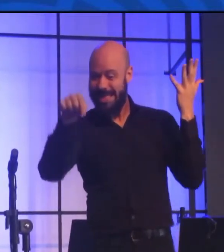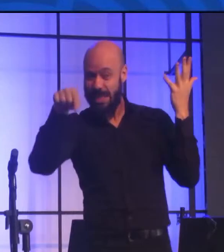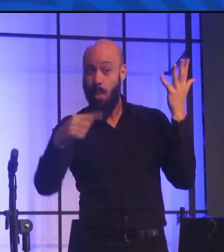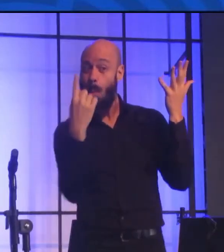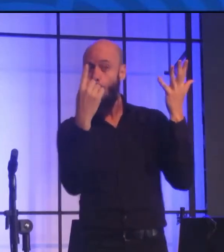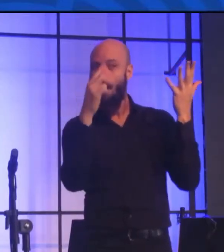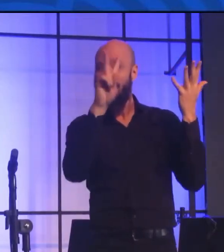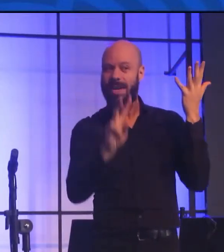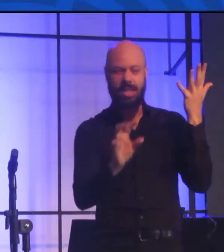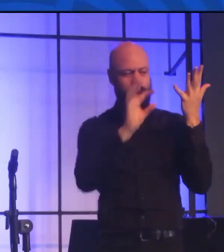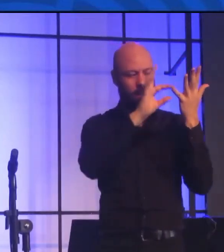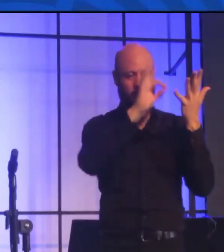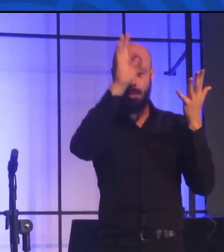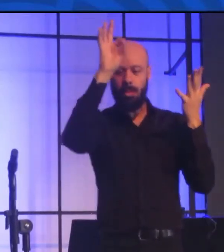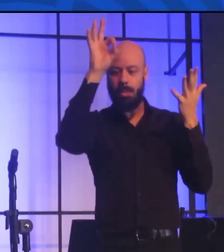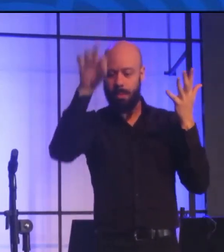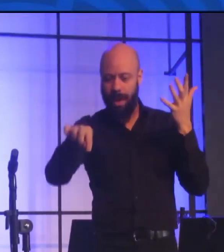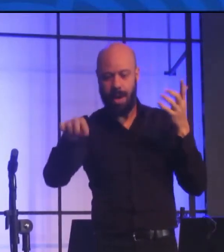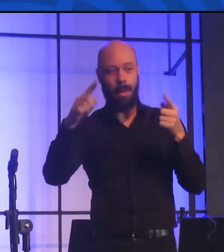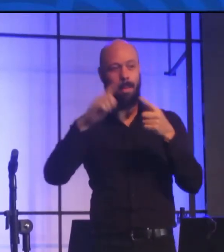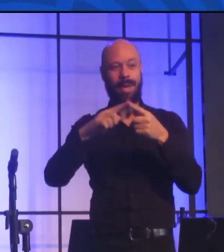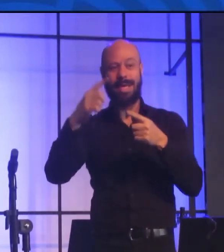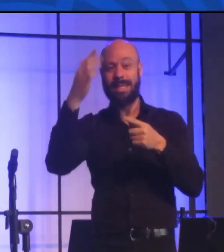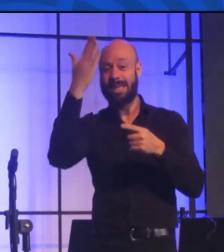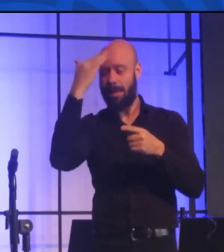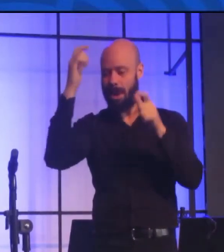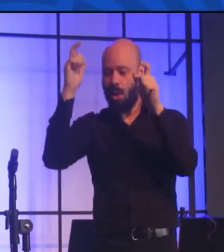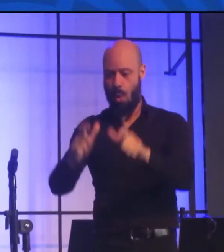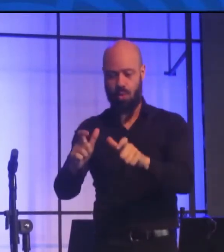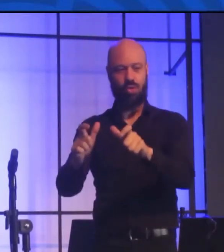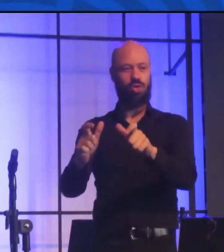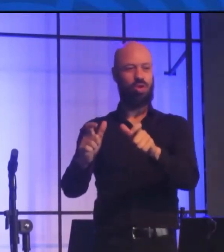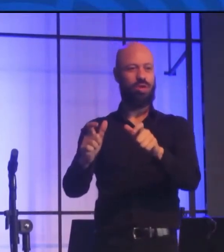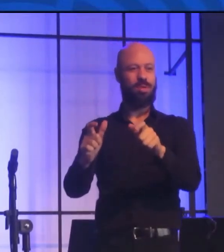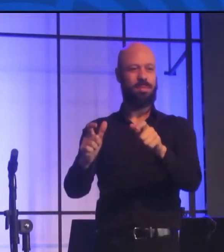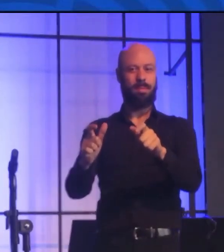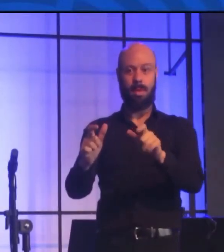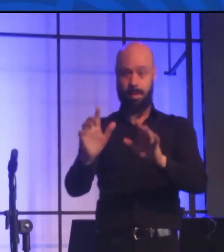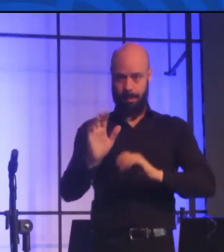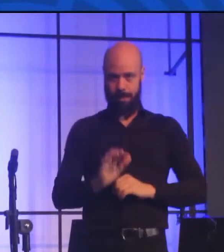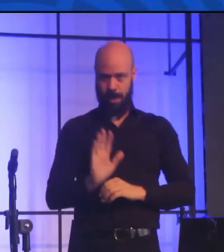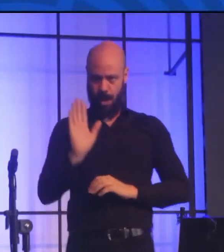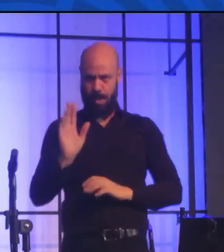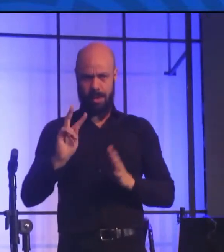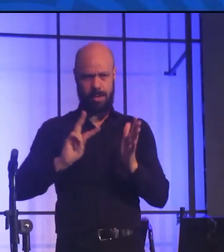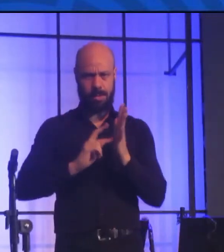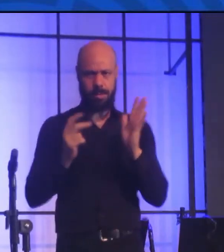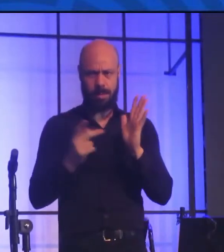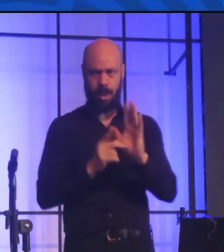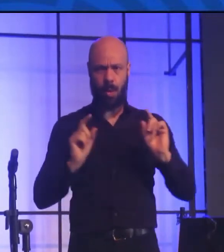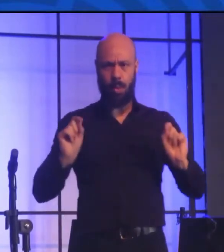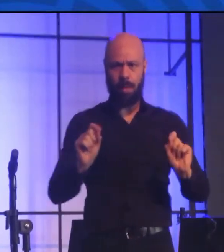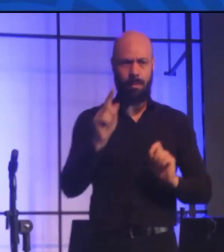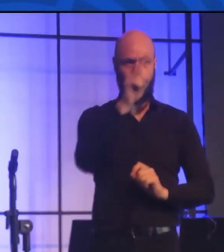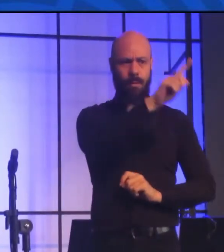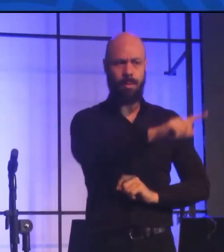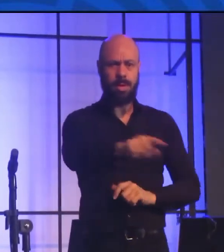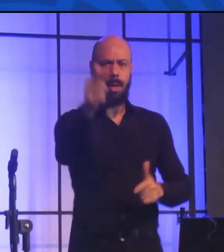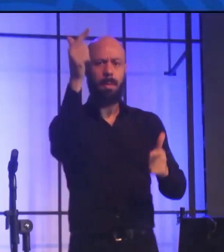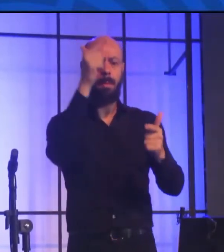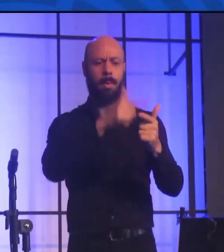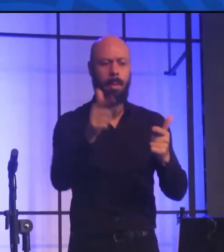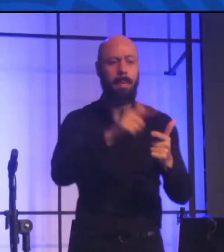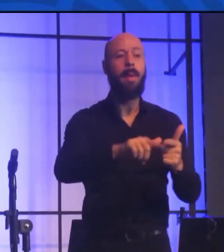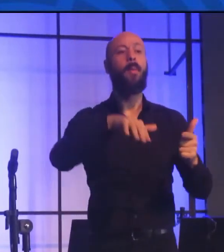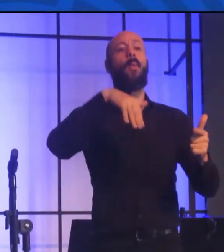na frente, numa próxima ocasião, quando as coisas estiverem assim, estiverem assadas. Não! Deus quer se encontrar com você